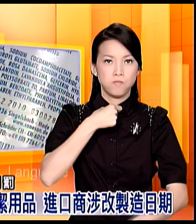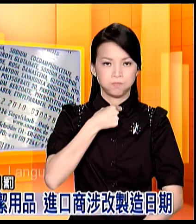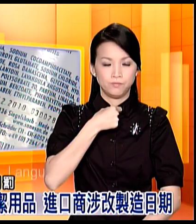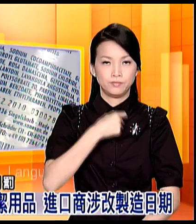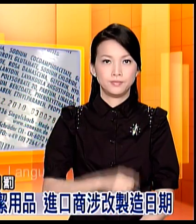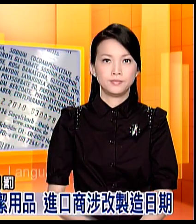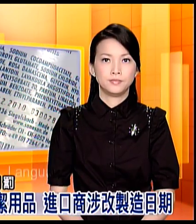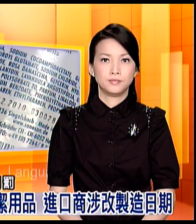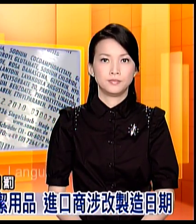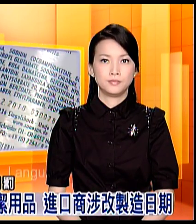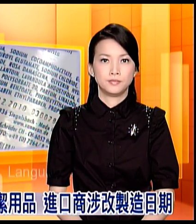要开罚。